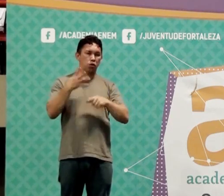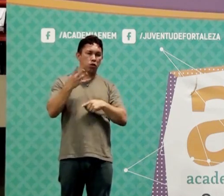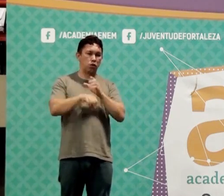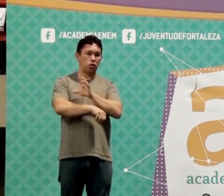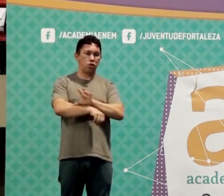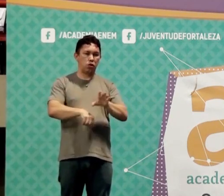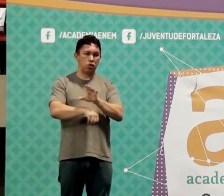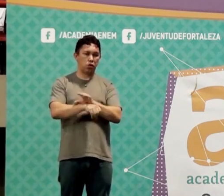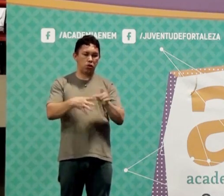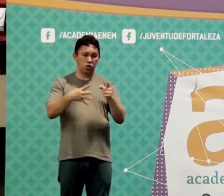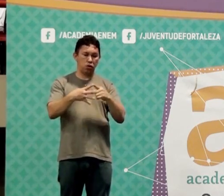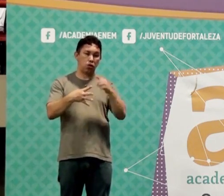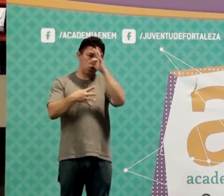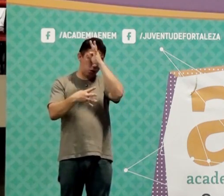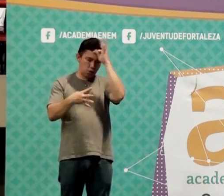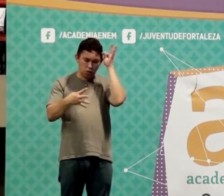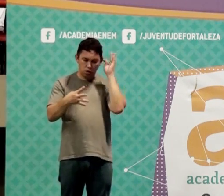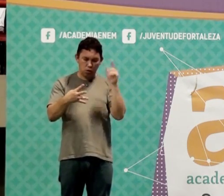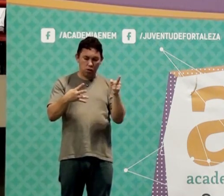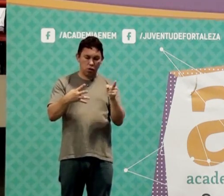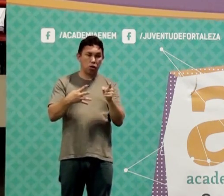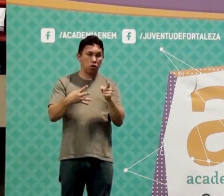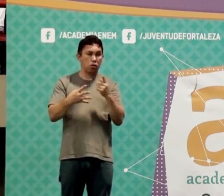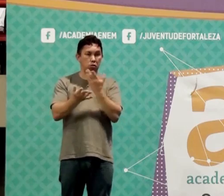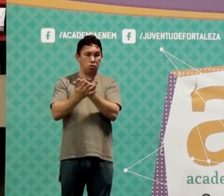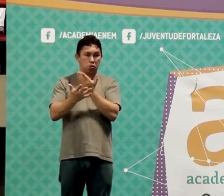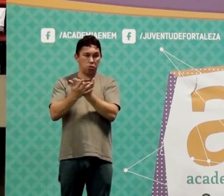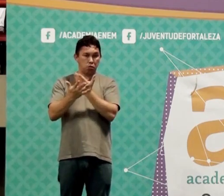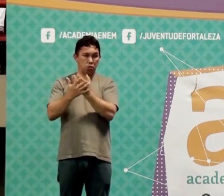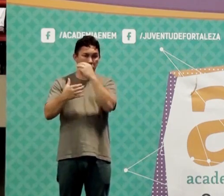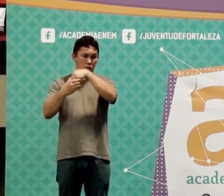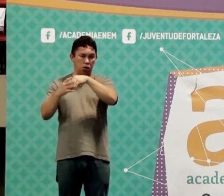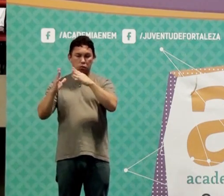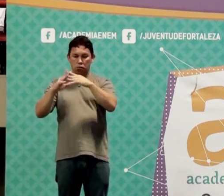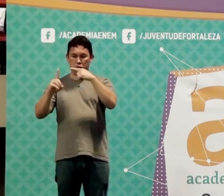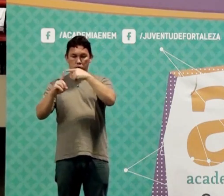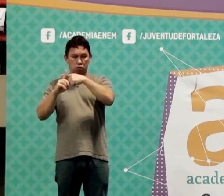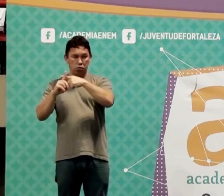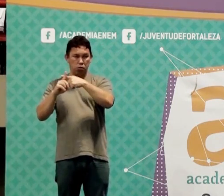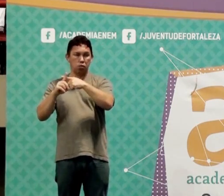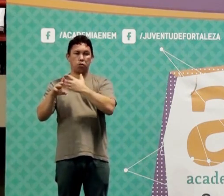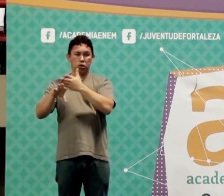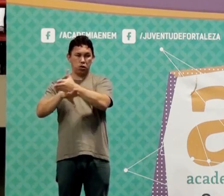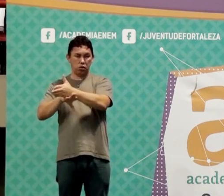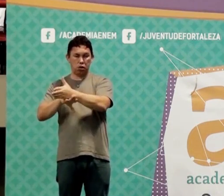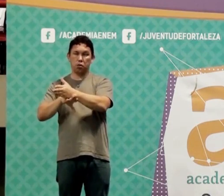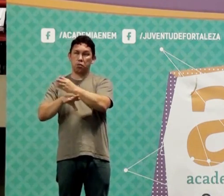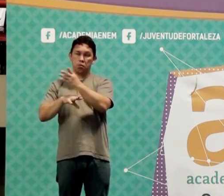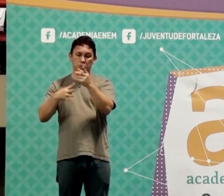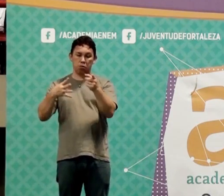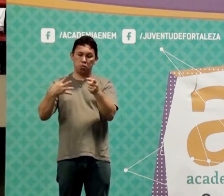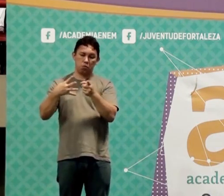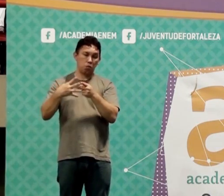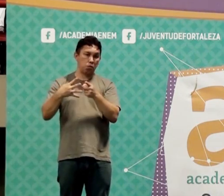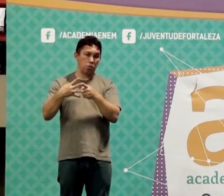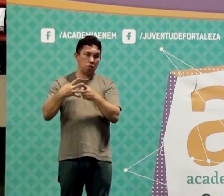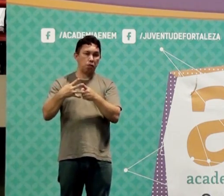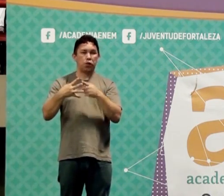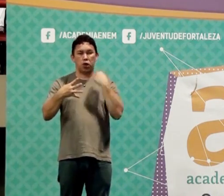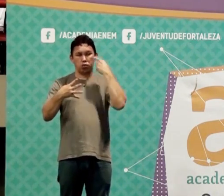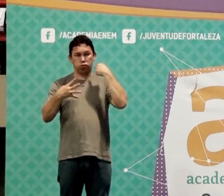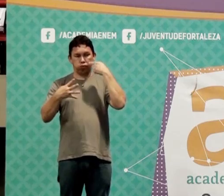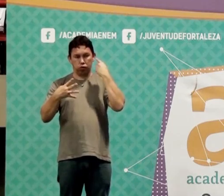escola palatina. Aí tu tinha quantos 2 tipos de educação? 2 níveis. Primeiro nível é o trivium,